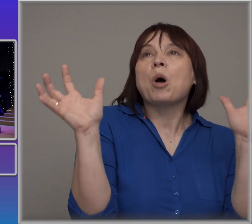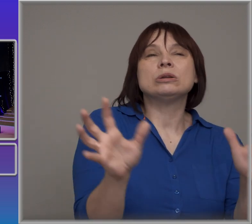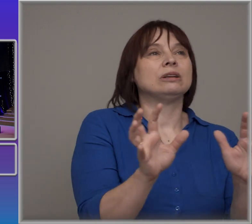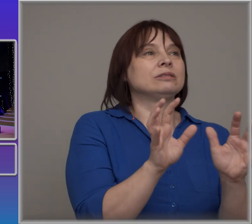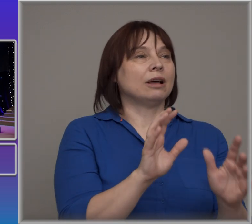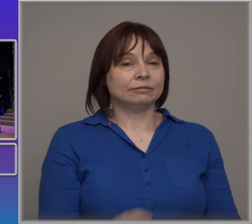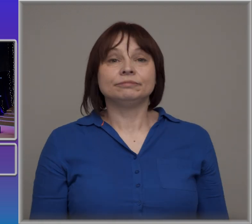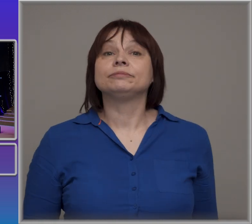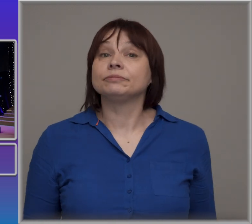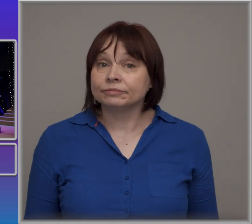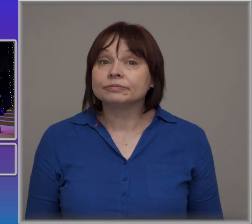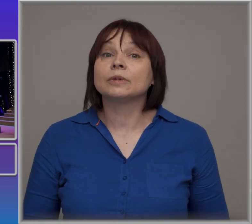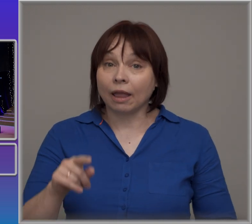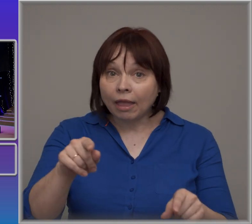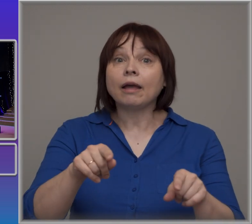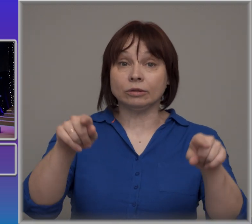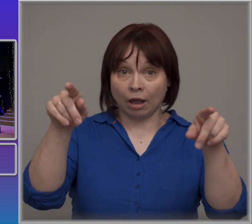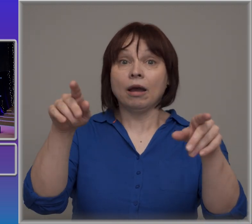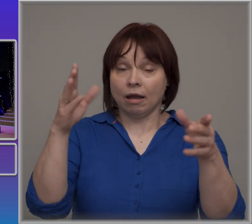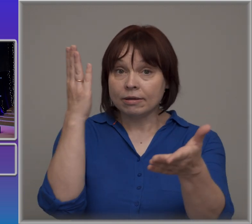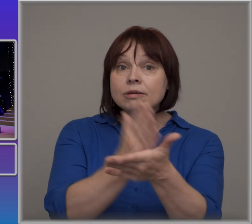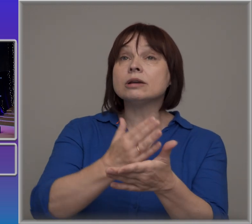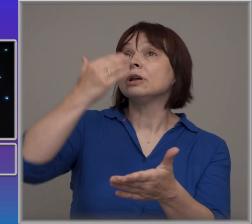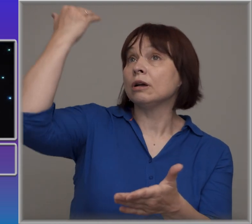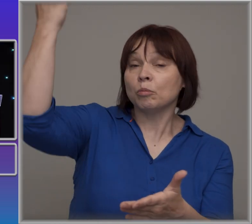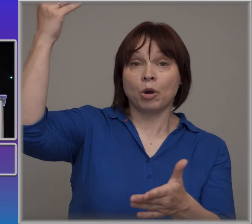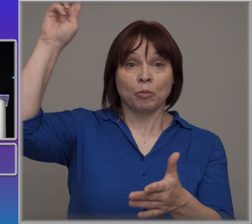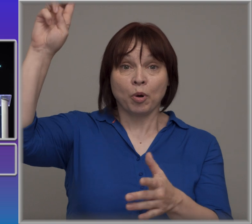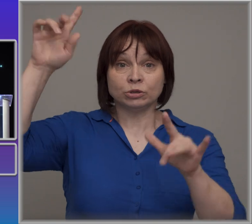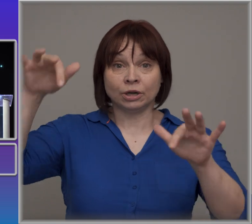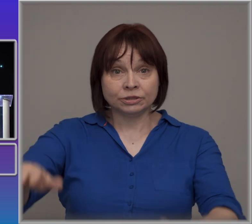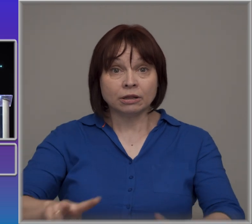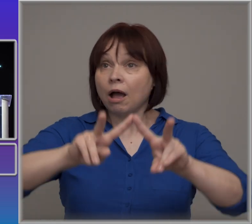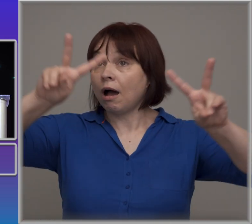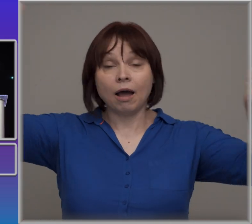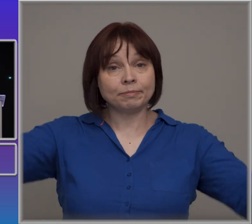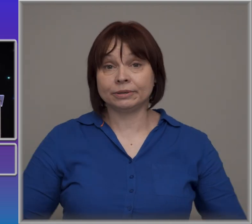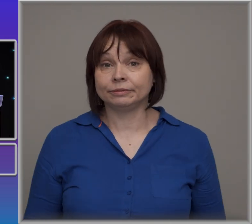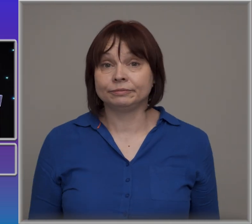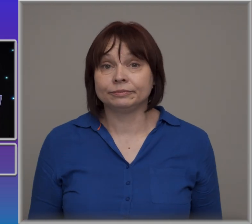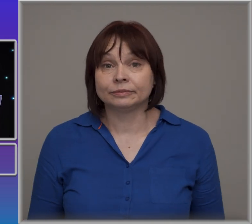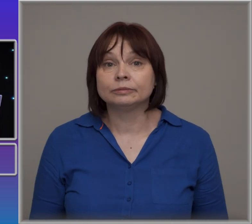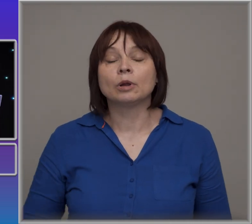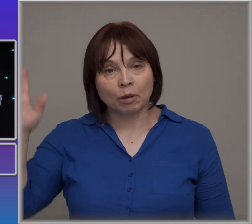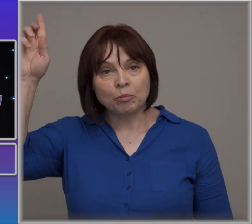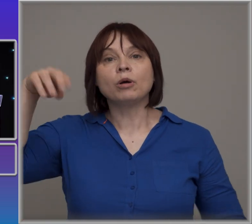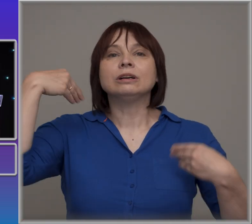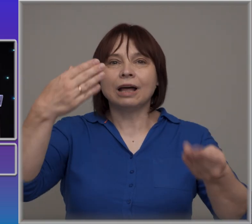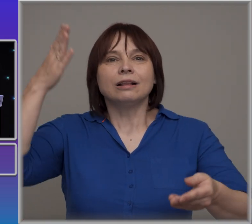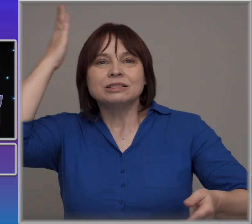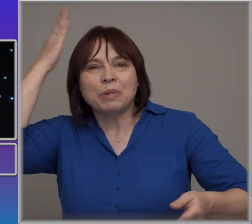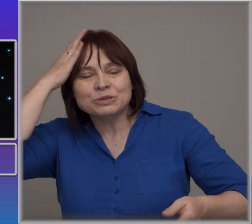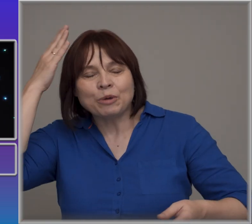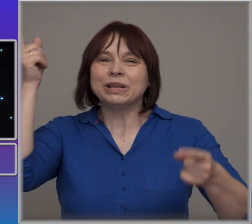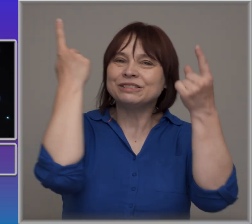Возделывай и храни, да? Ну, другими словами, по-нашему сказать, садовник и охранник. Первые профессии, которые